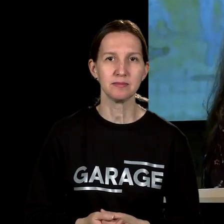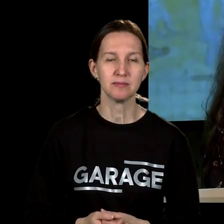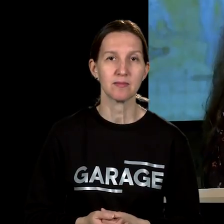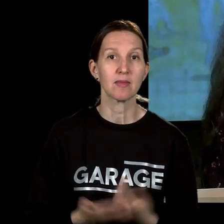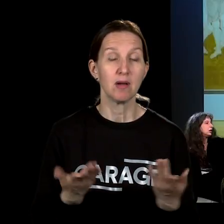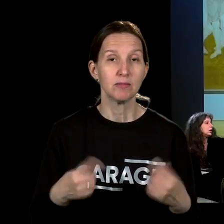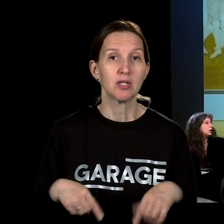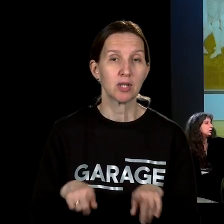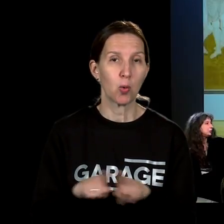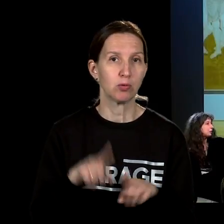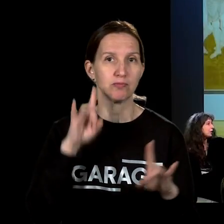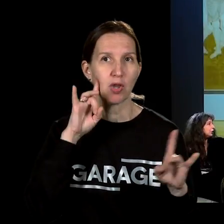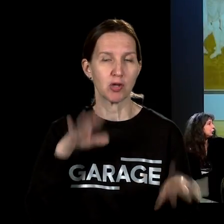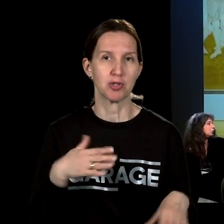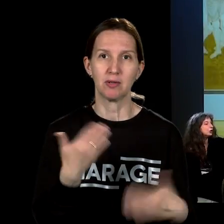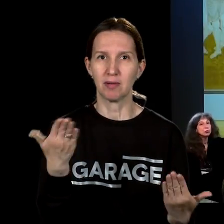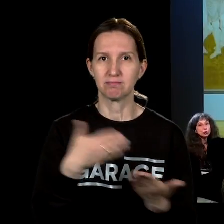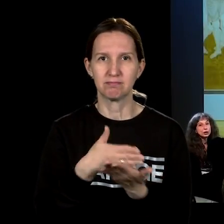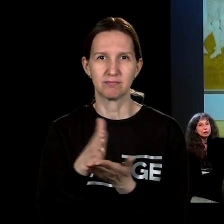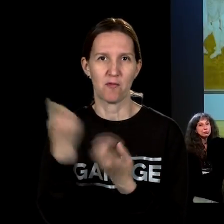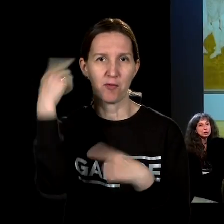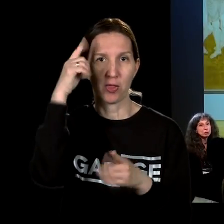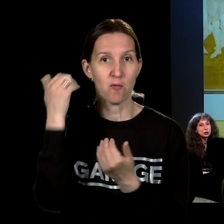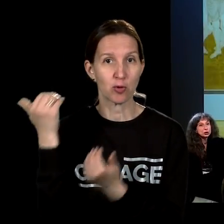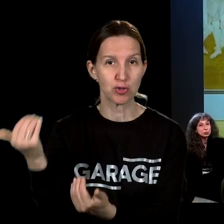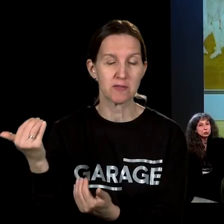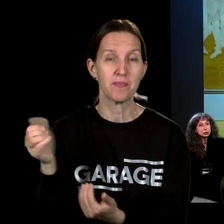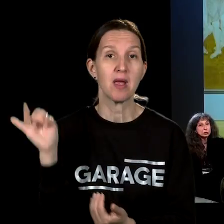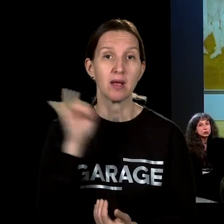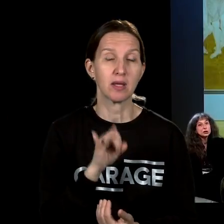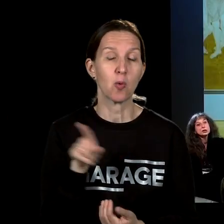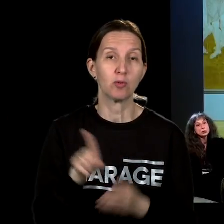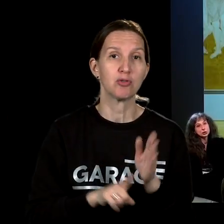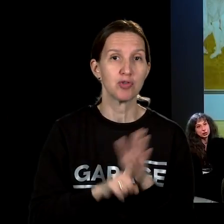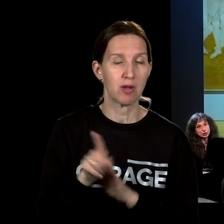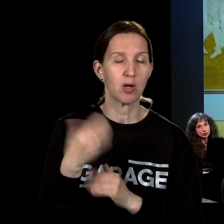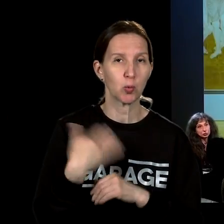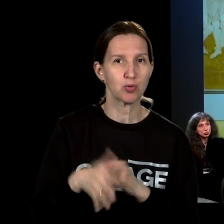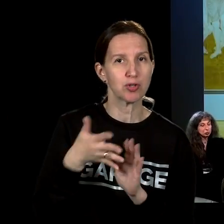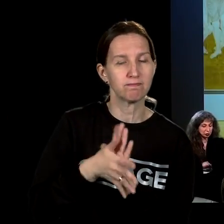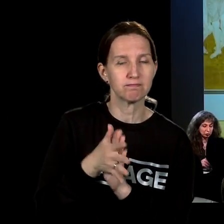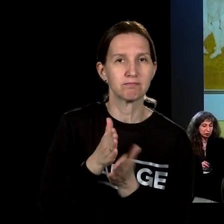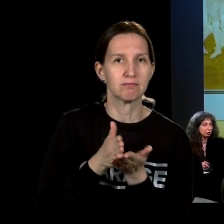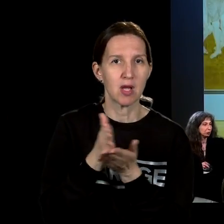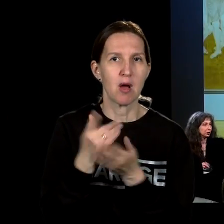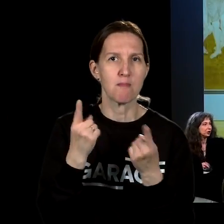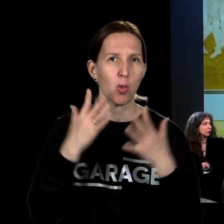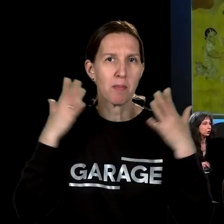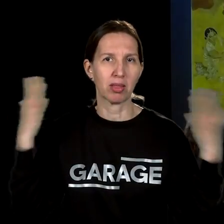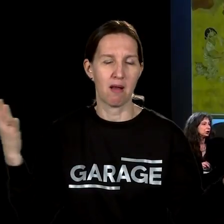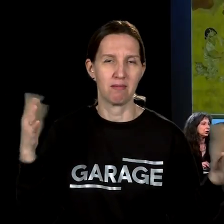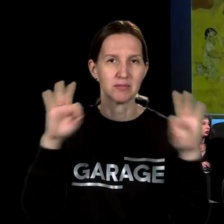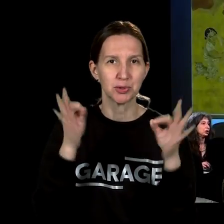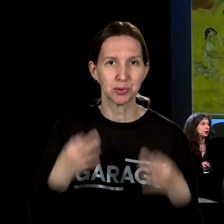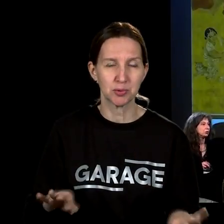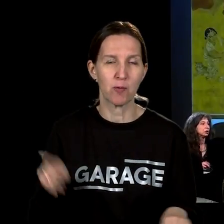получает заказ для дома Японии в Парижском университетском городке. Вот он придумывает монументальные